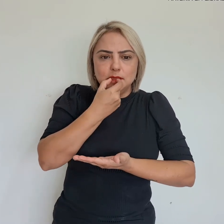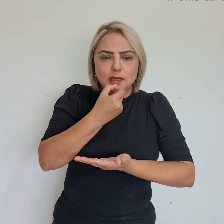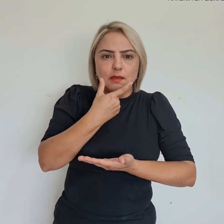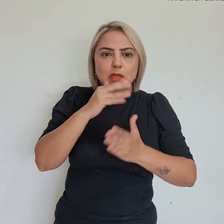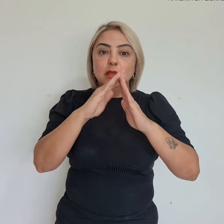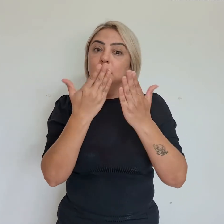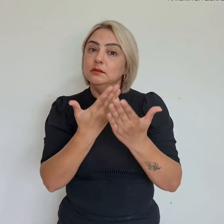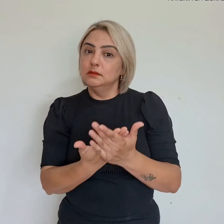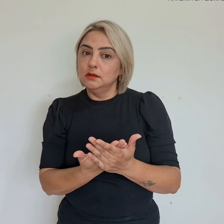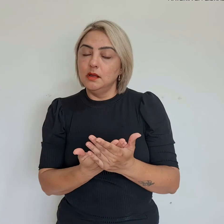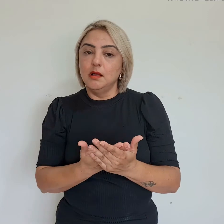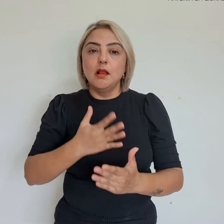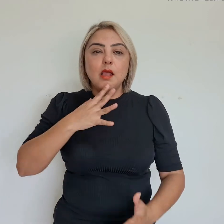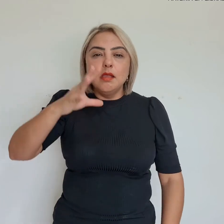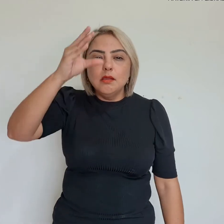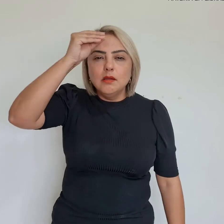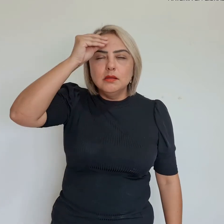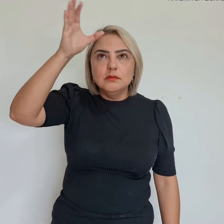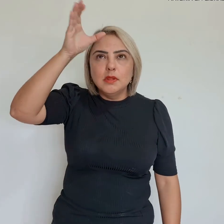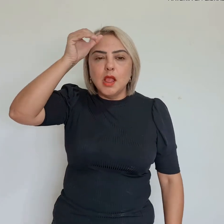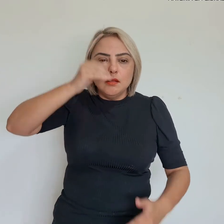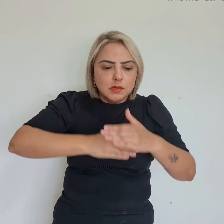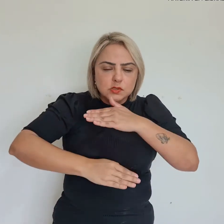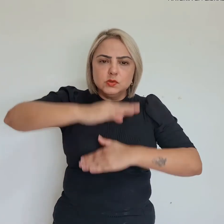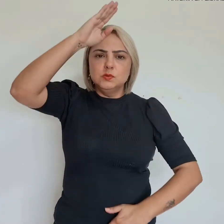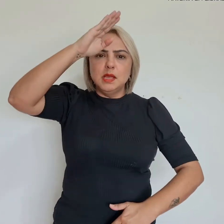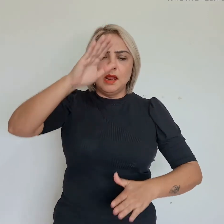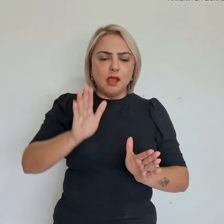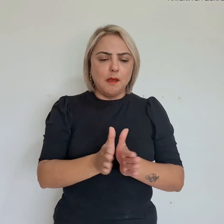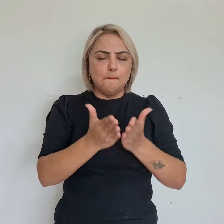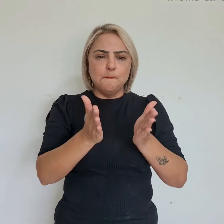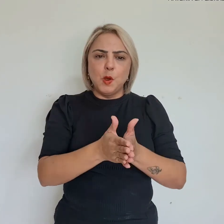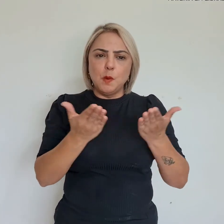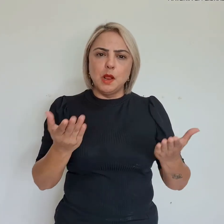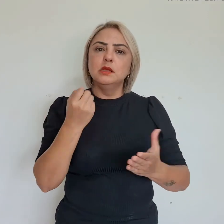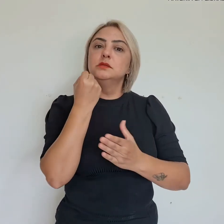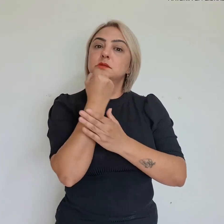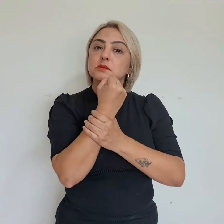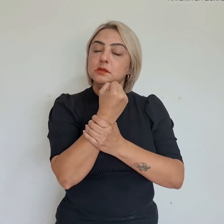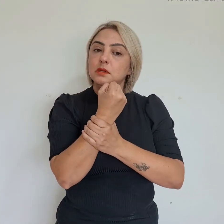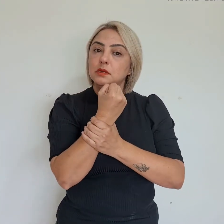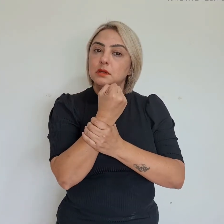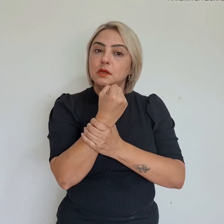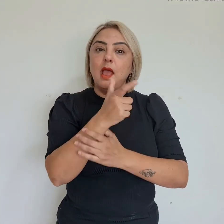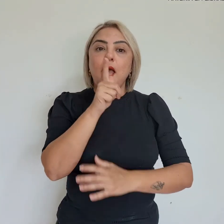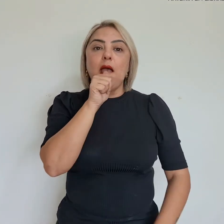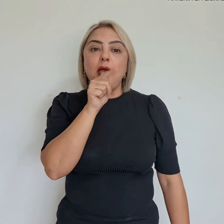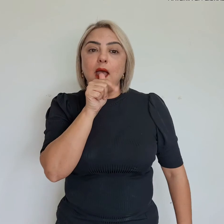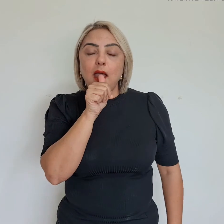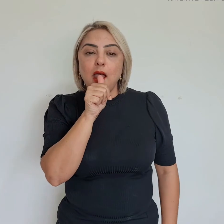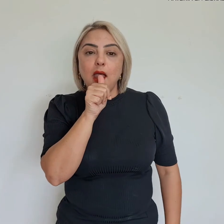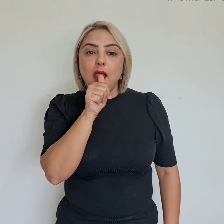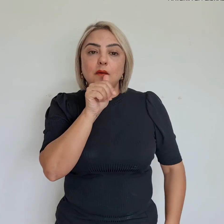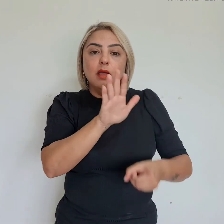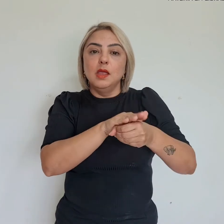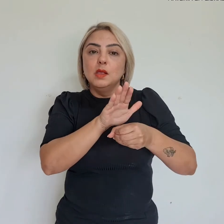e conhecimento para superar a pobreza, de segurança, de água e esgoto, de